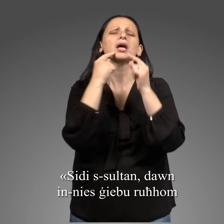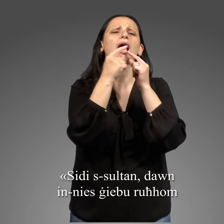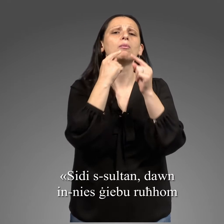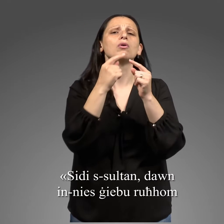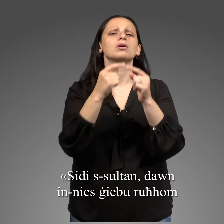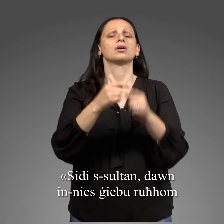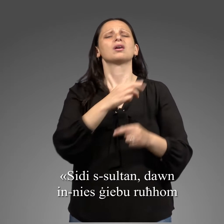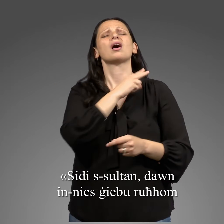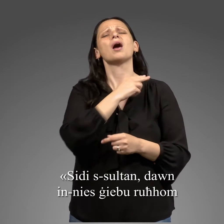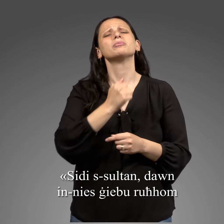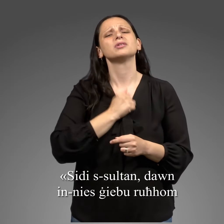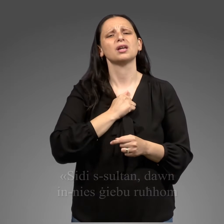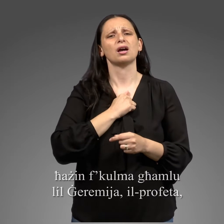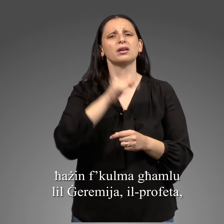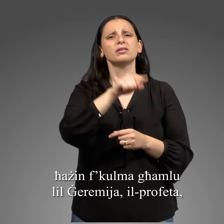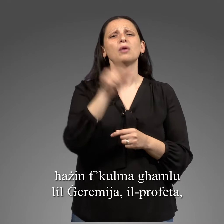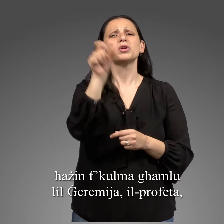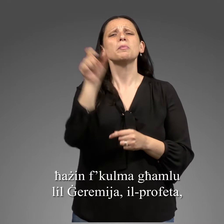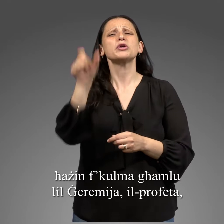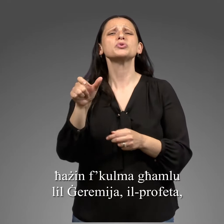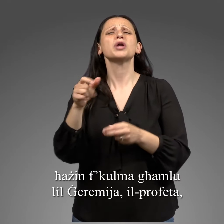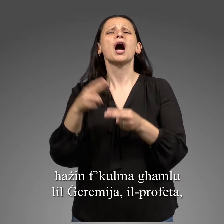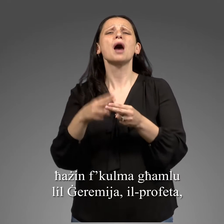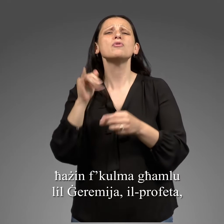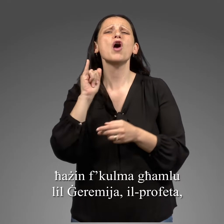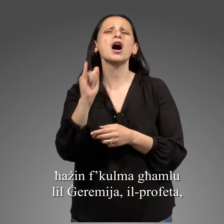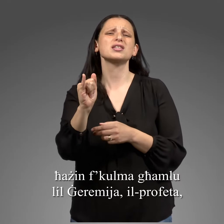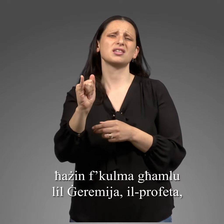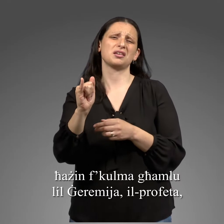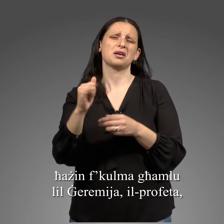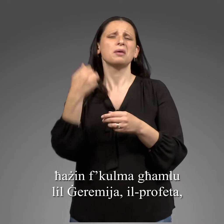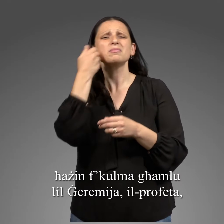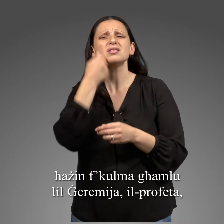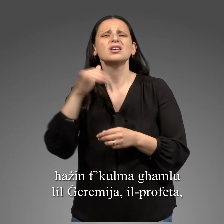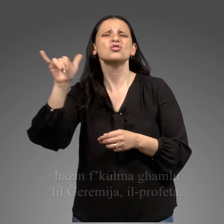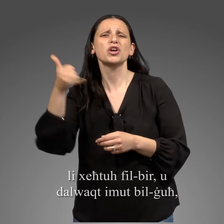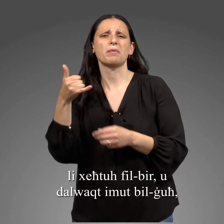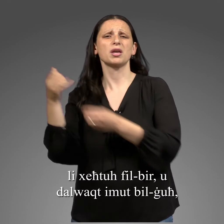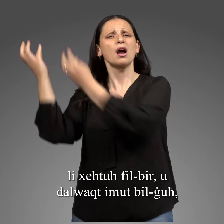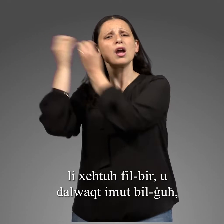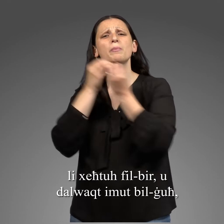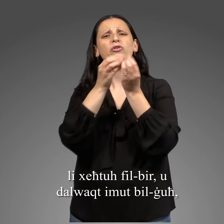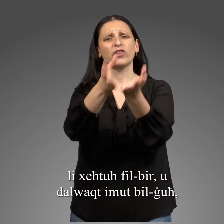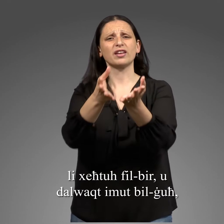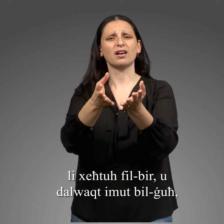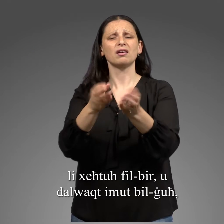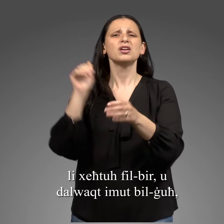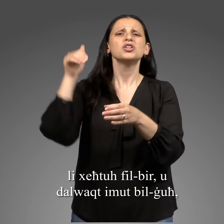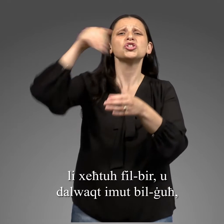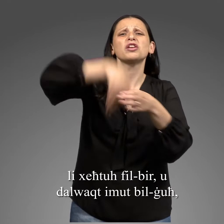Dawn n-nizġibu ruħum ħazin f-kull maqamlu l-ġeramija il-profeta li xaħtuħ fill-bir U